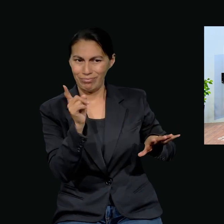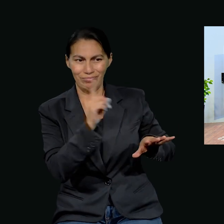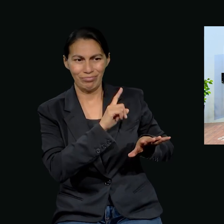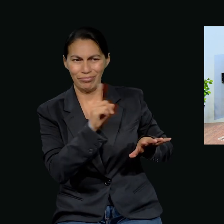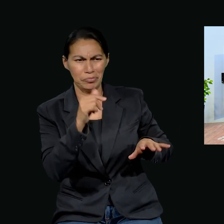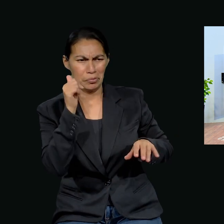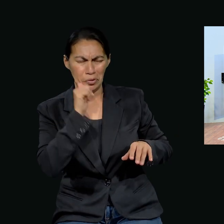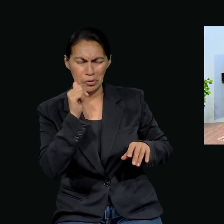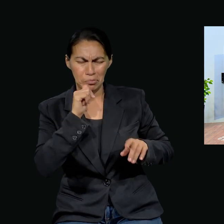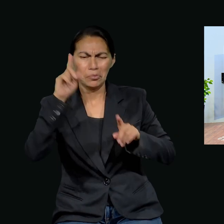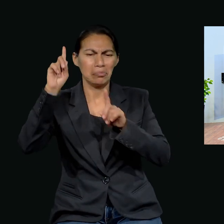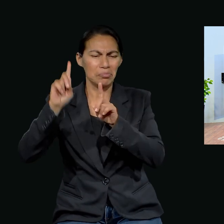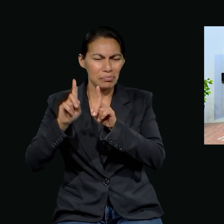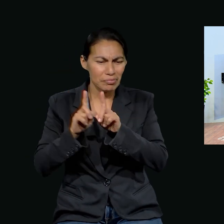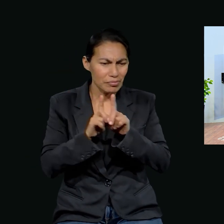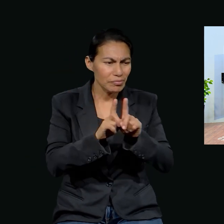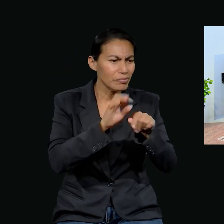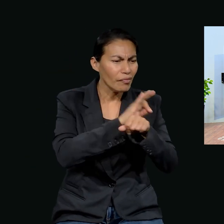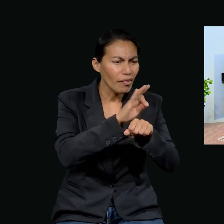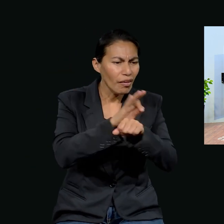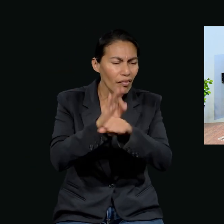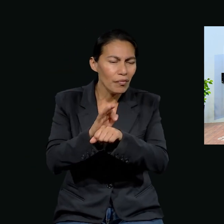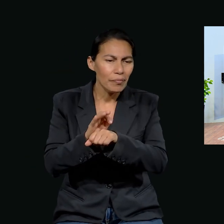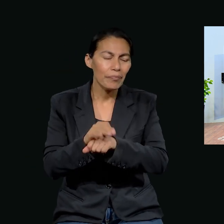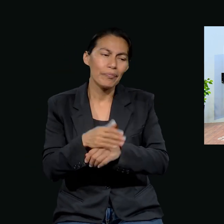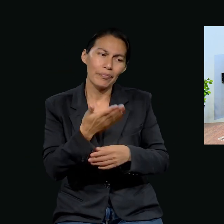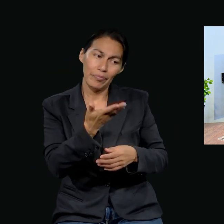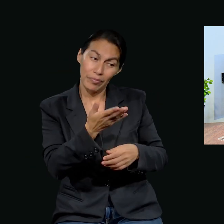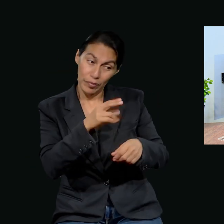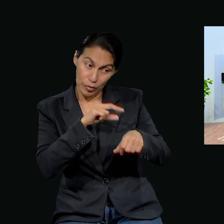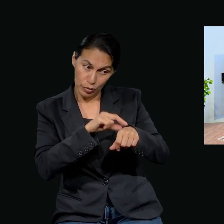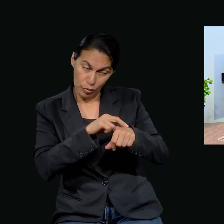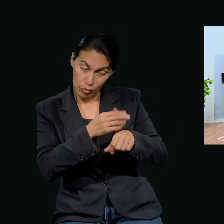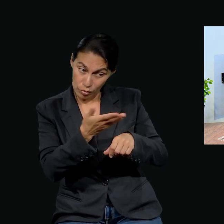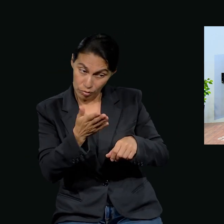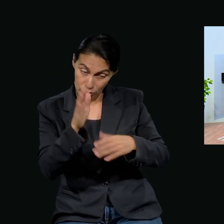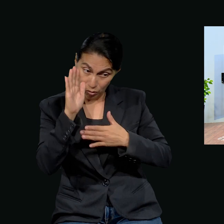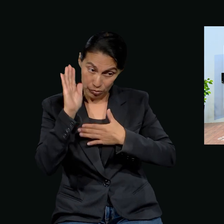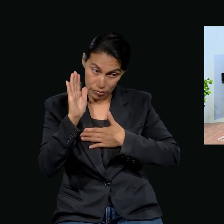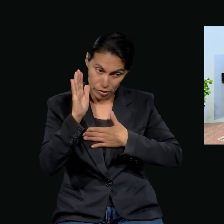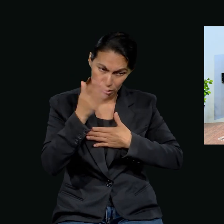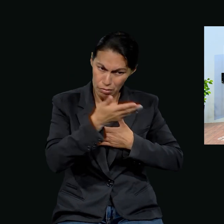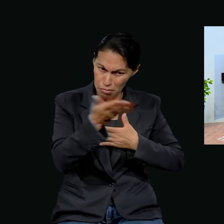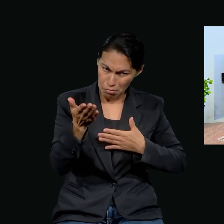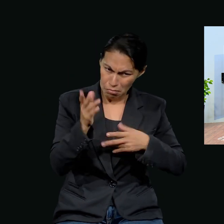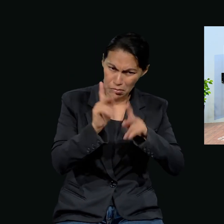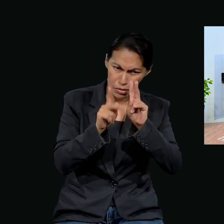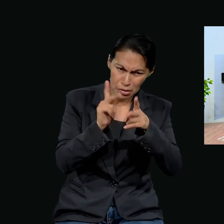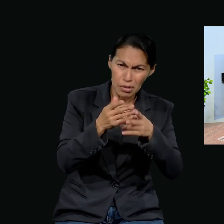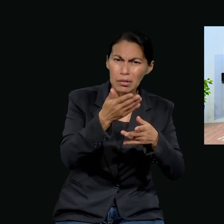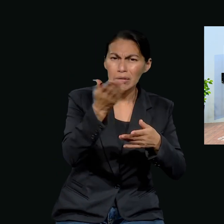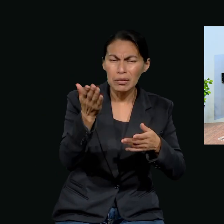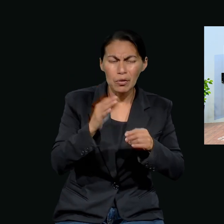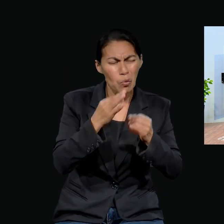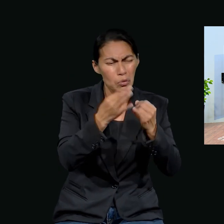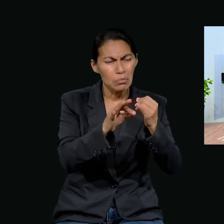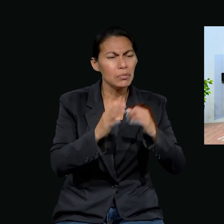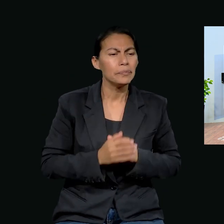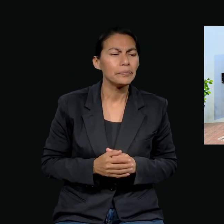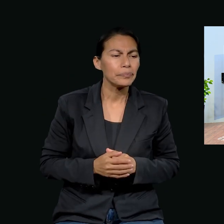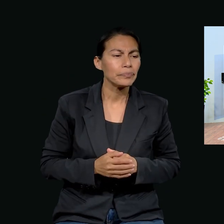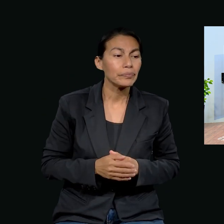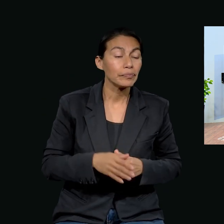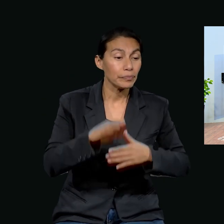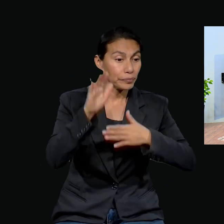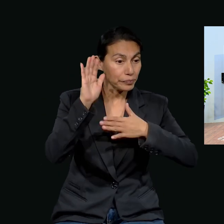Usted tiene una promesa Que quisiera compartir Con todos Ya para despedirnos Una promesa Que